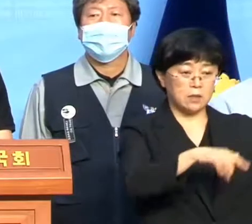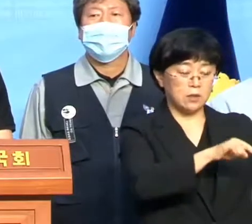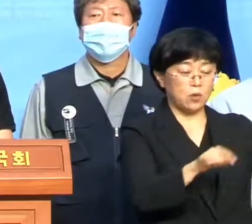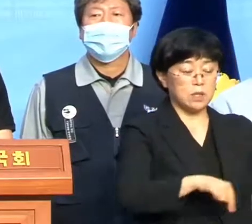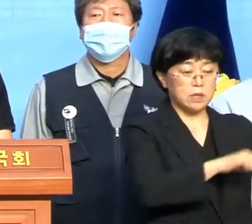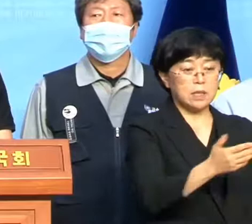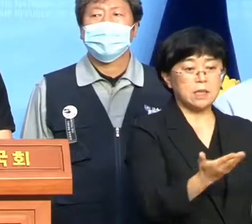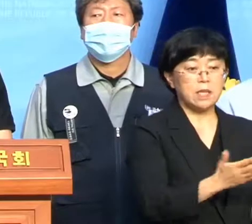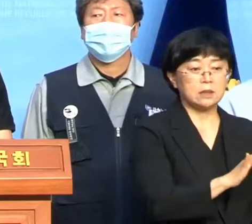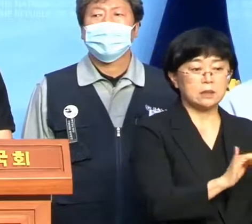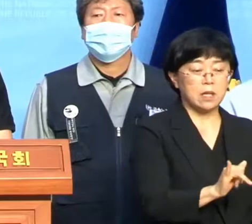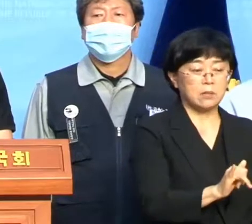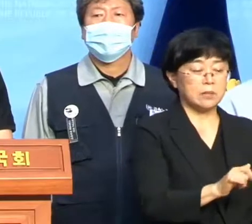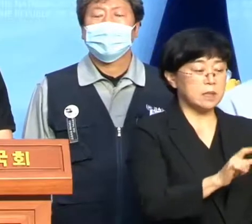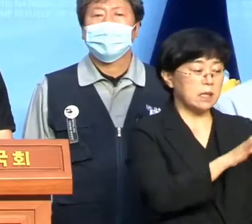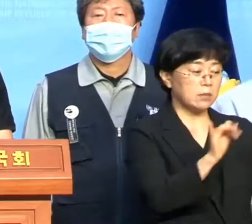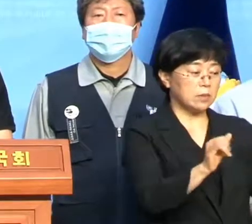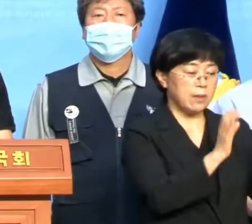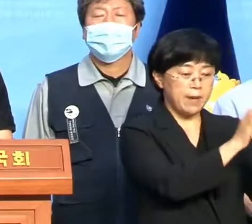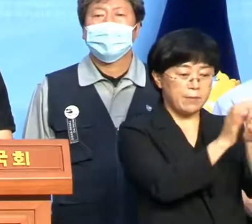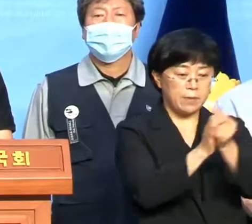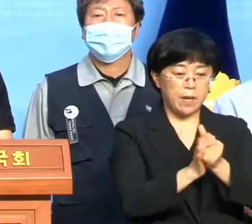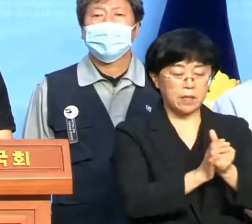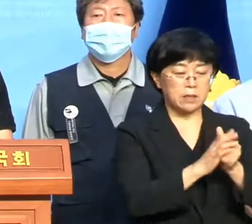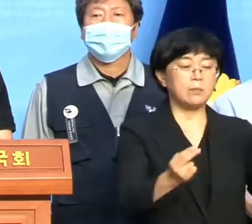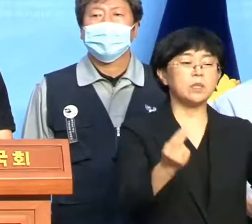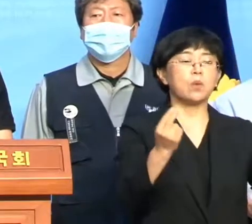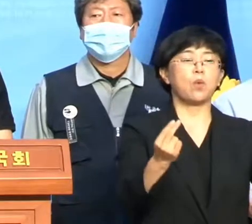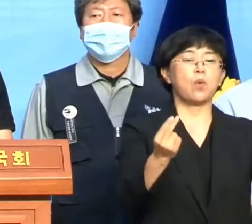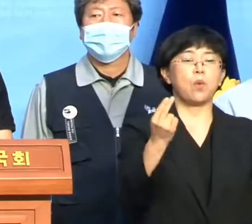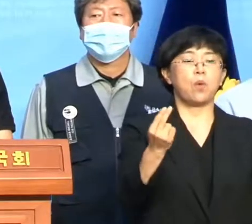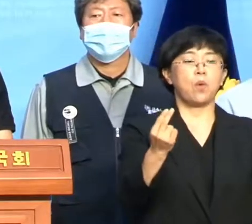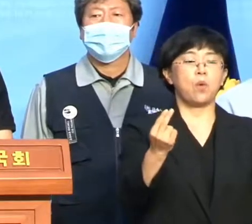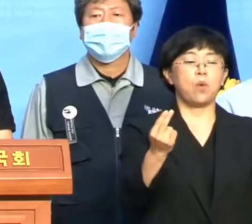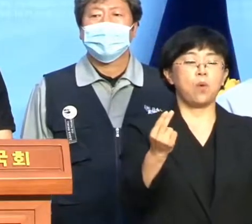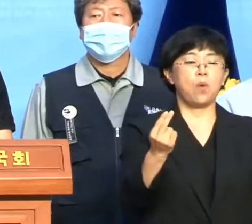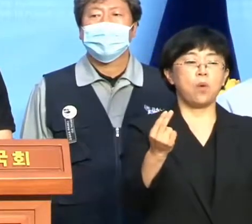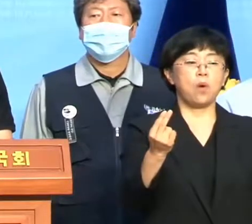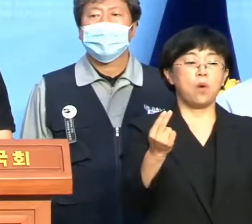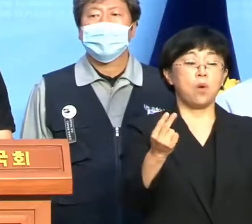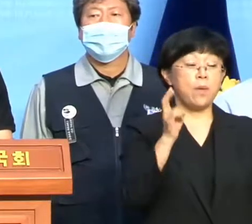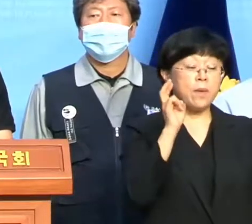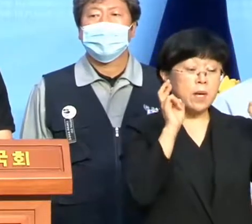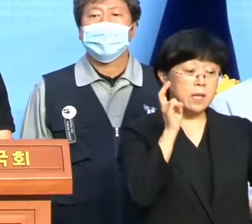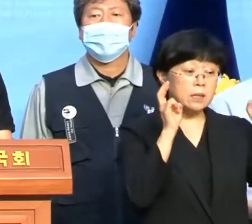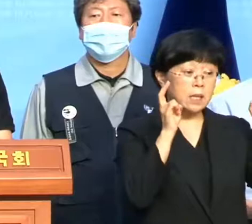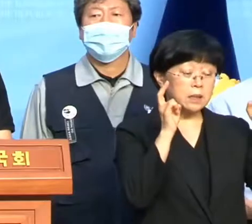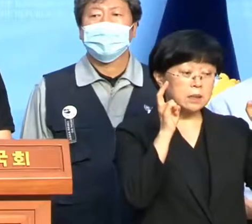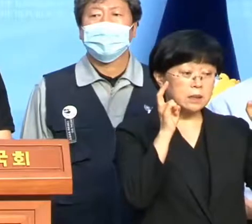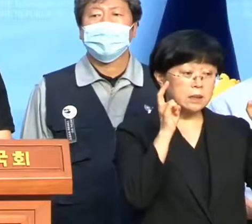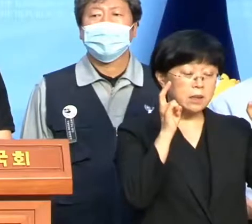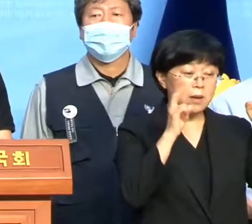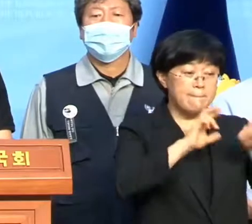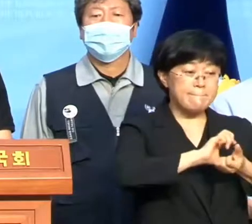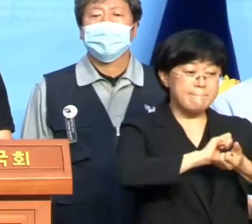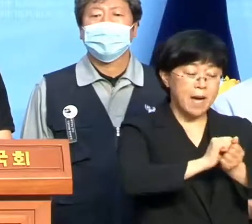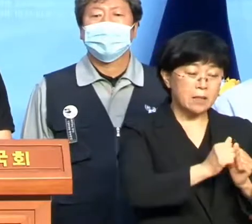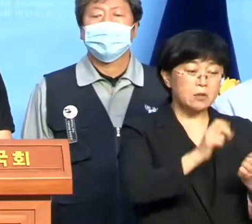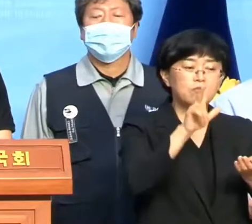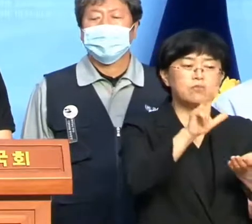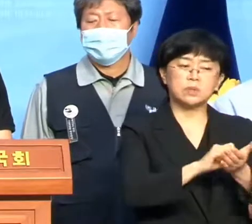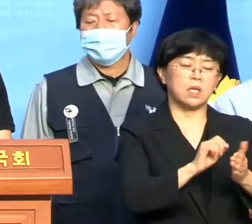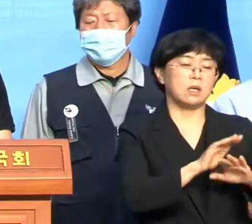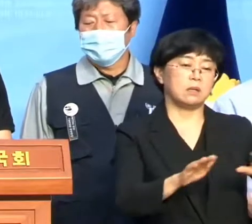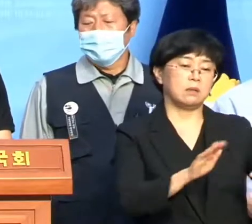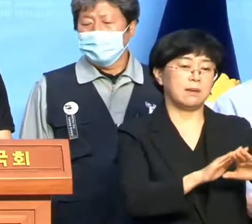잉 당 비용을 단순 비교 외에 무턱대고 업체를 지어 딴다고 해서 문제가